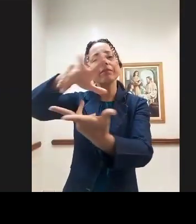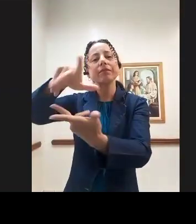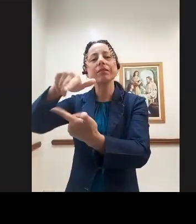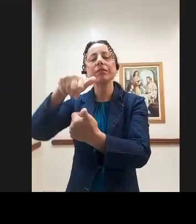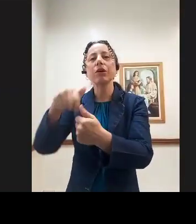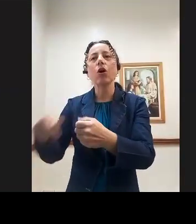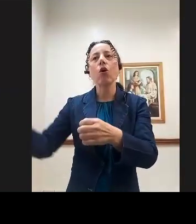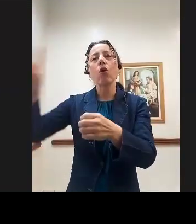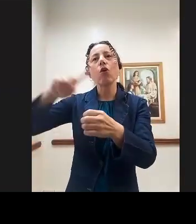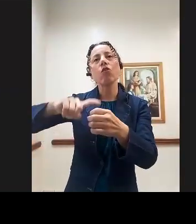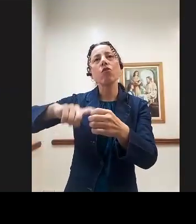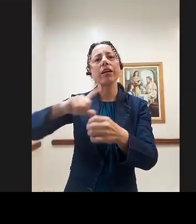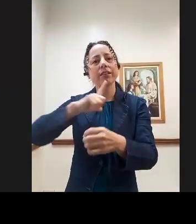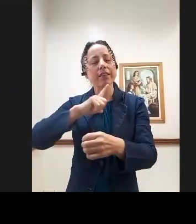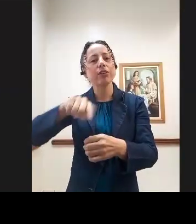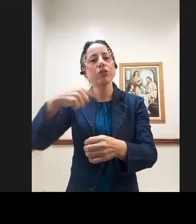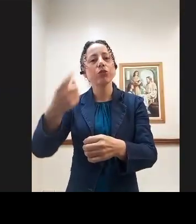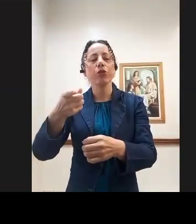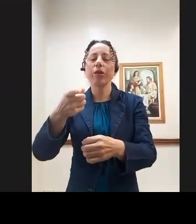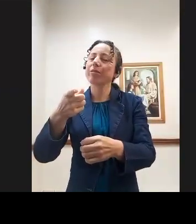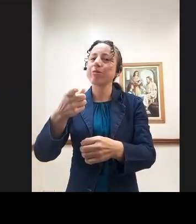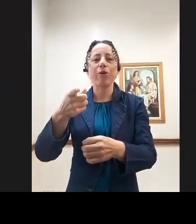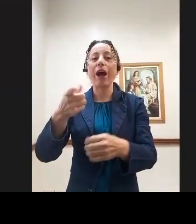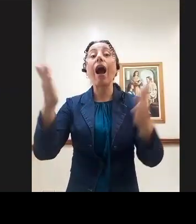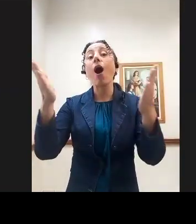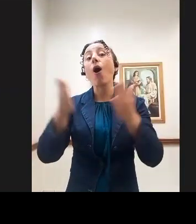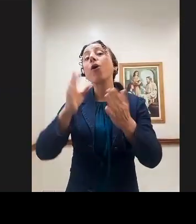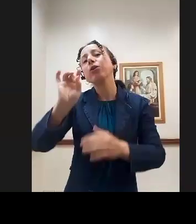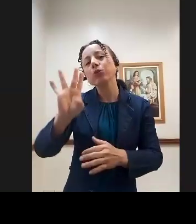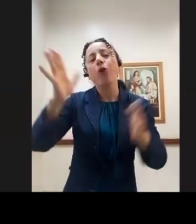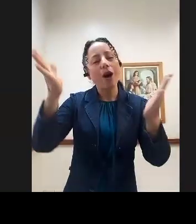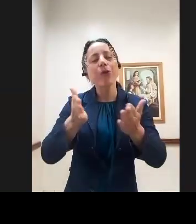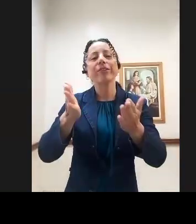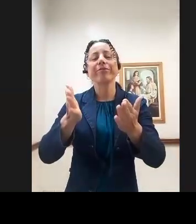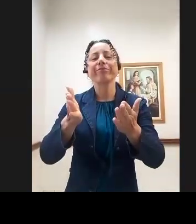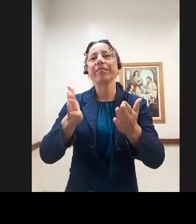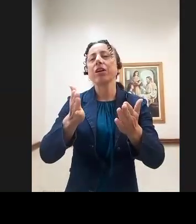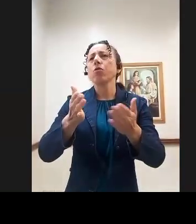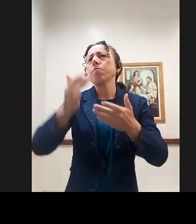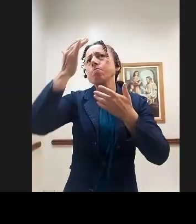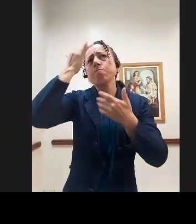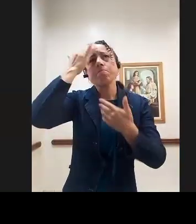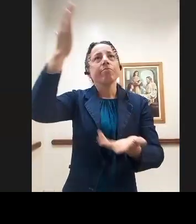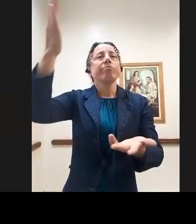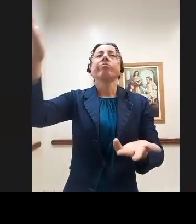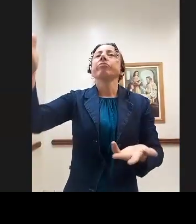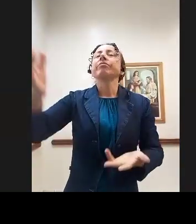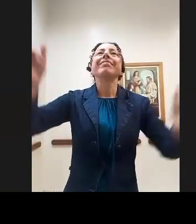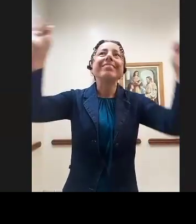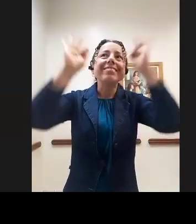seja, essa é a nossa vez. Eu estou muito grata porque ele fica feliz, porque a gente já está aqui na Terra, a gente